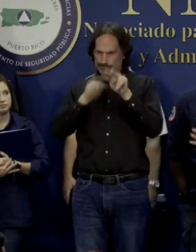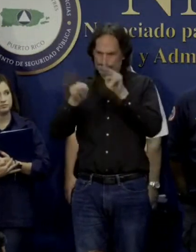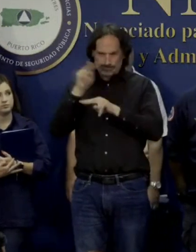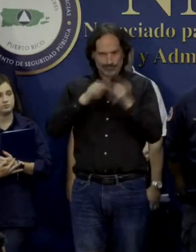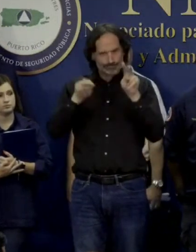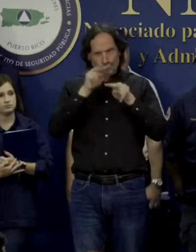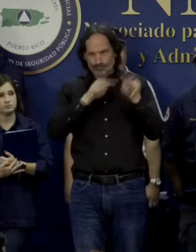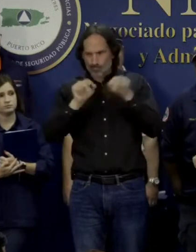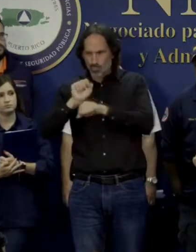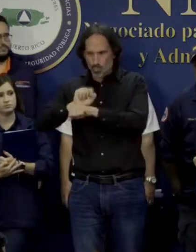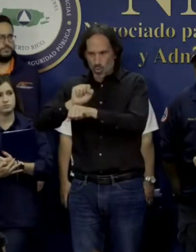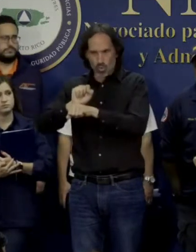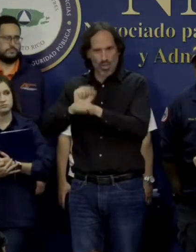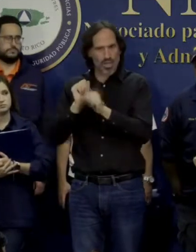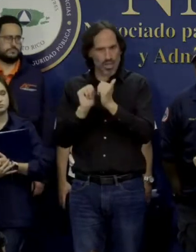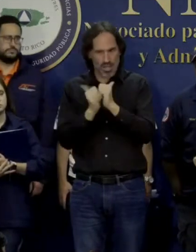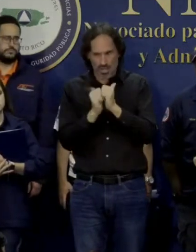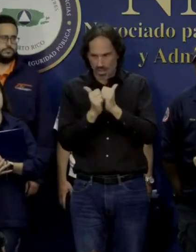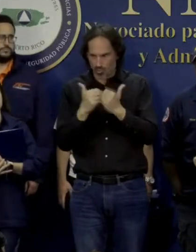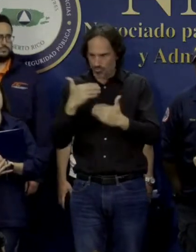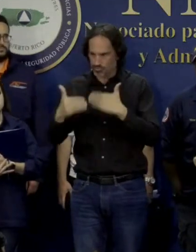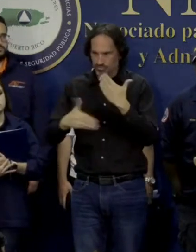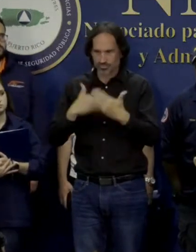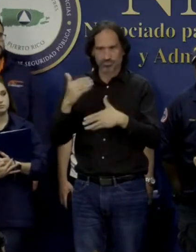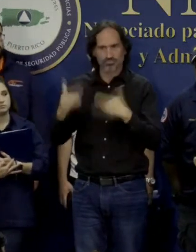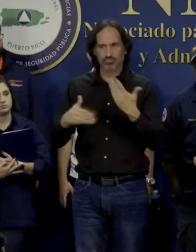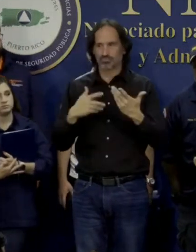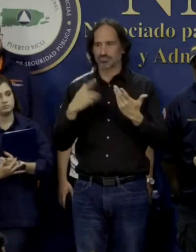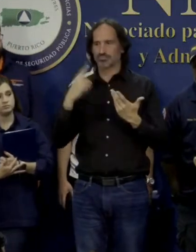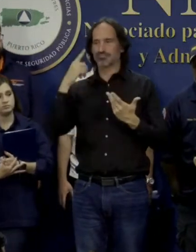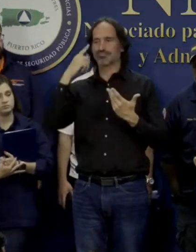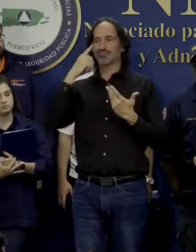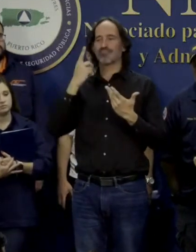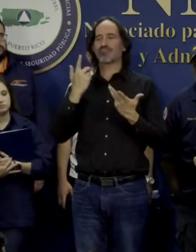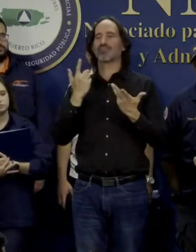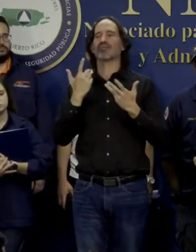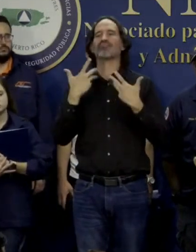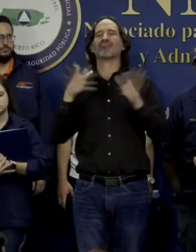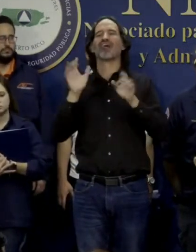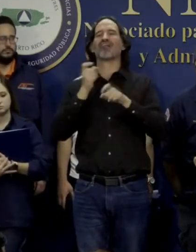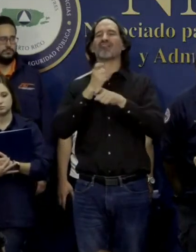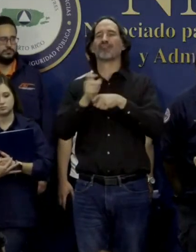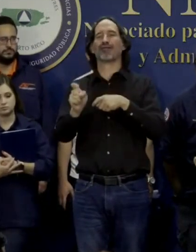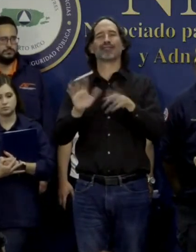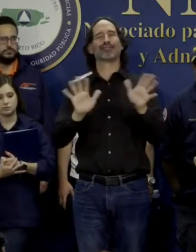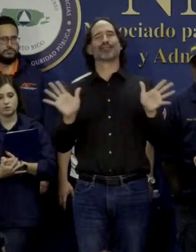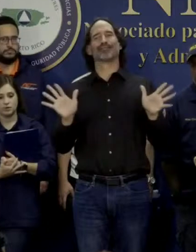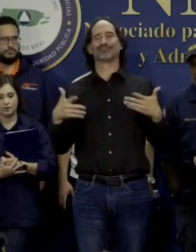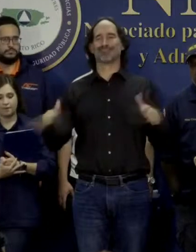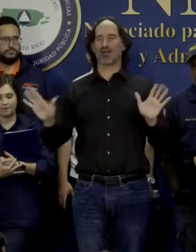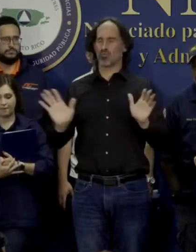evaluación pronto, porque le vamos a decir a ustedes cuál fue el daño que ocasionó el huracán. Así que, como dijo el